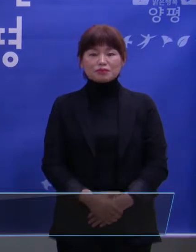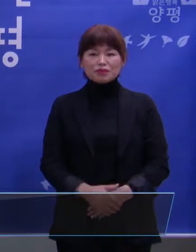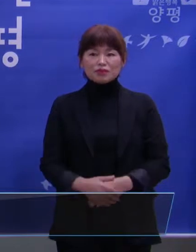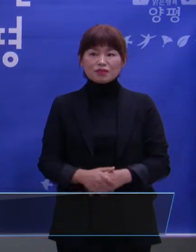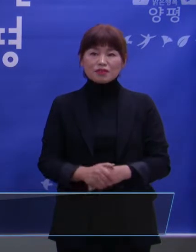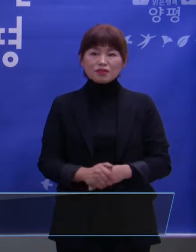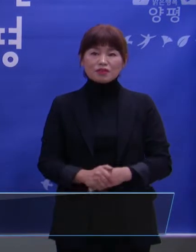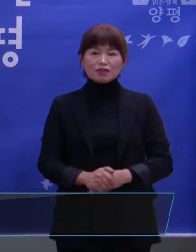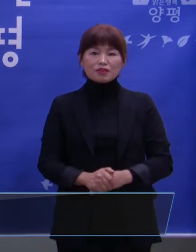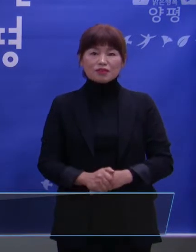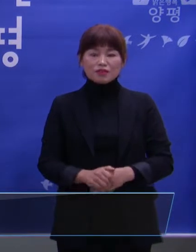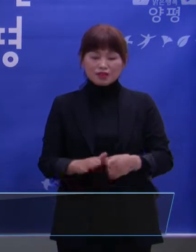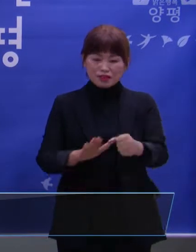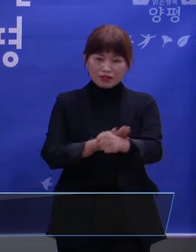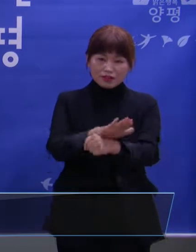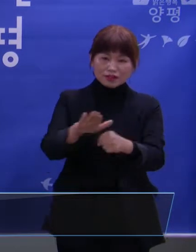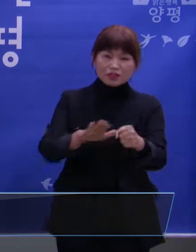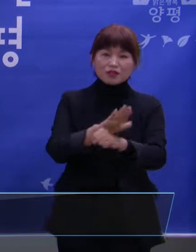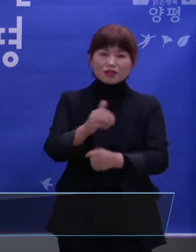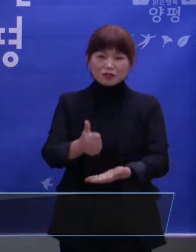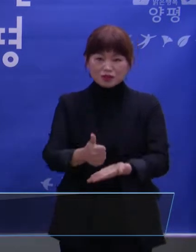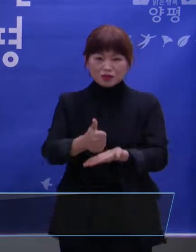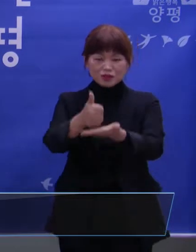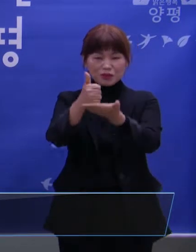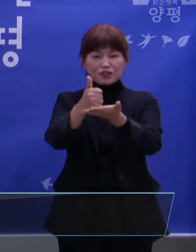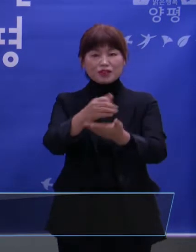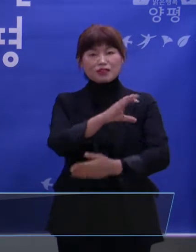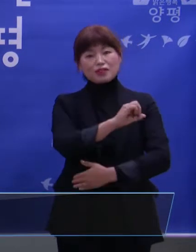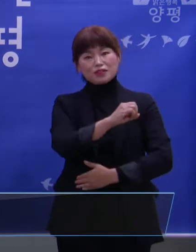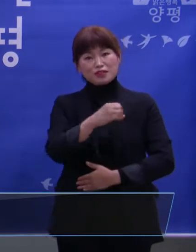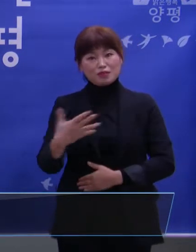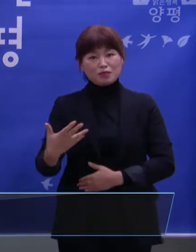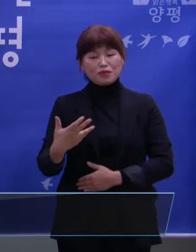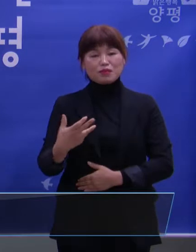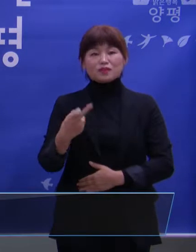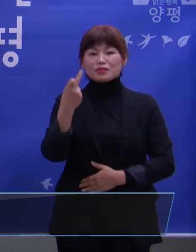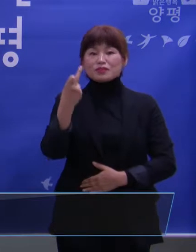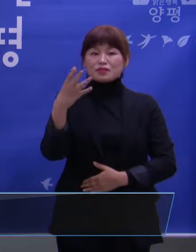가장 존경하는 12만 양평 국민 여러분, 양평군